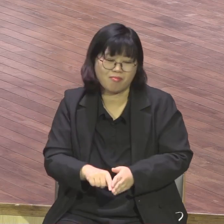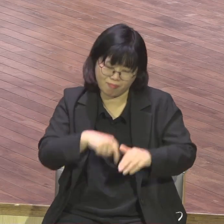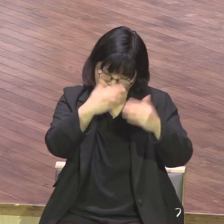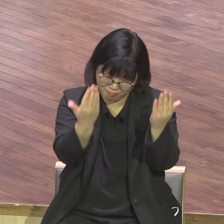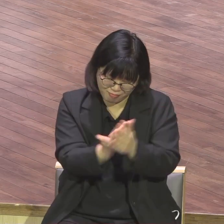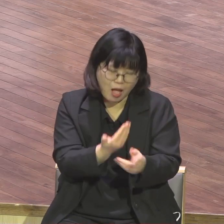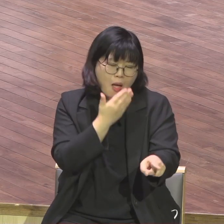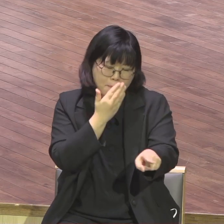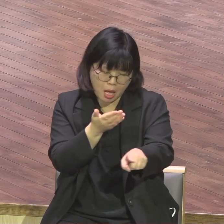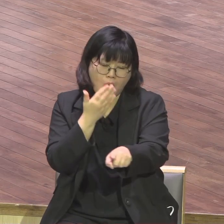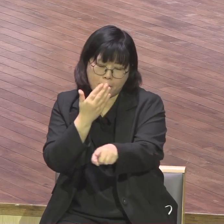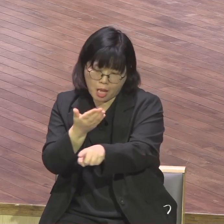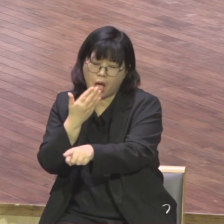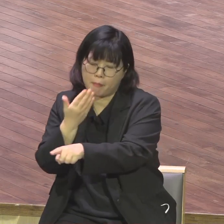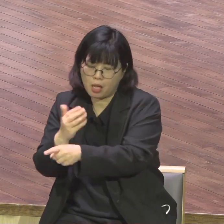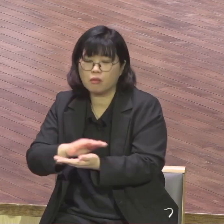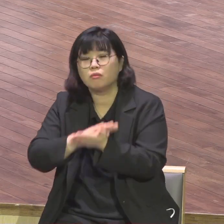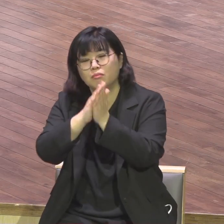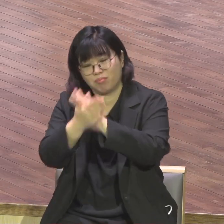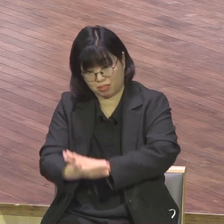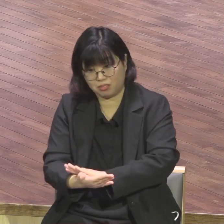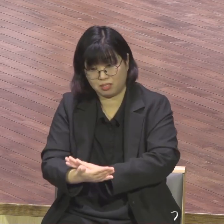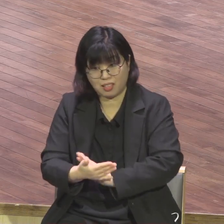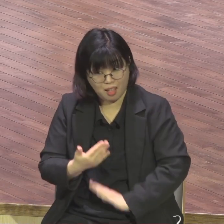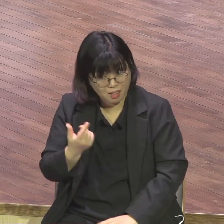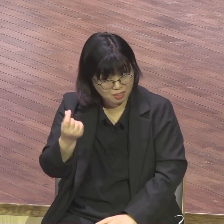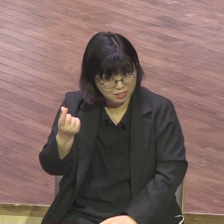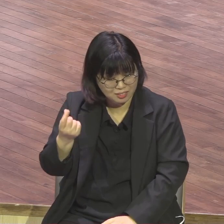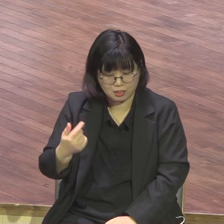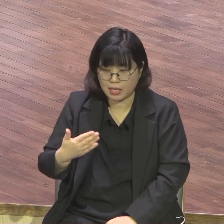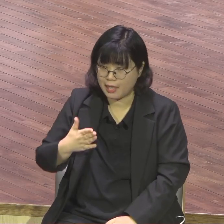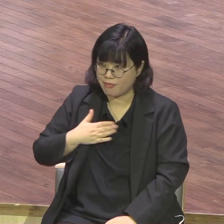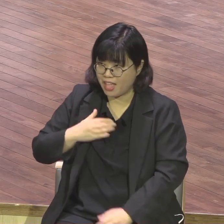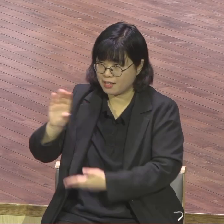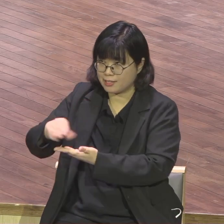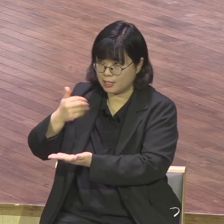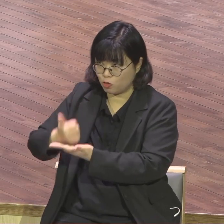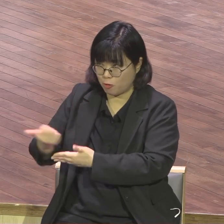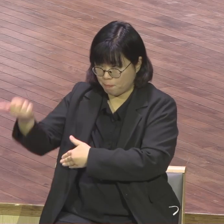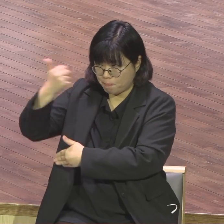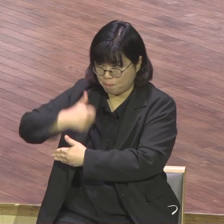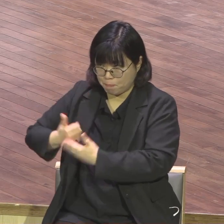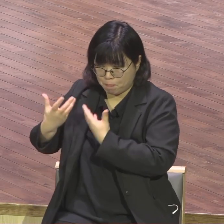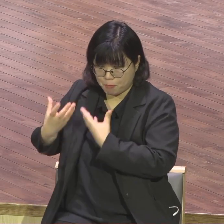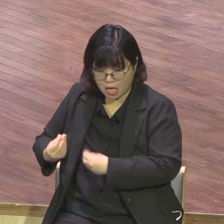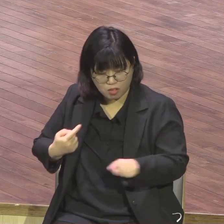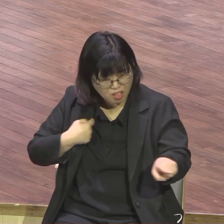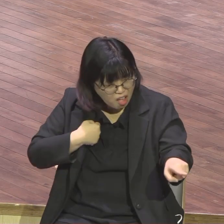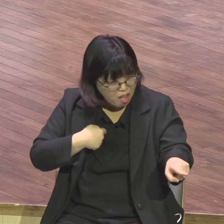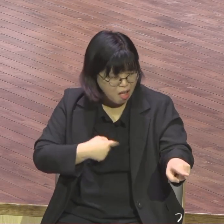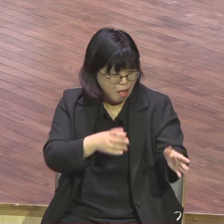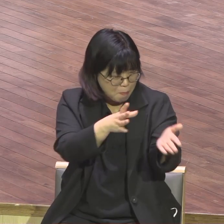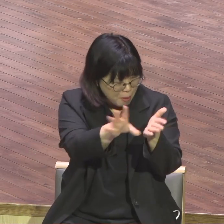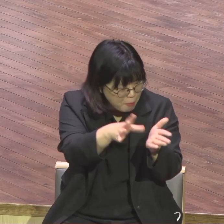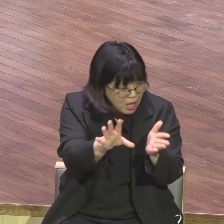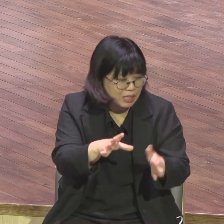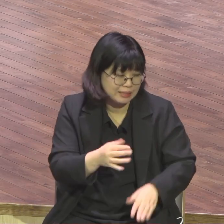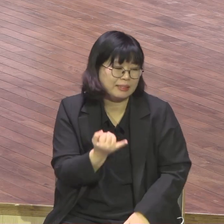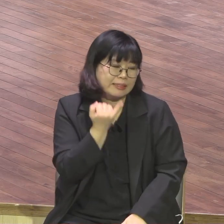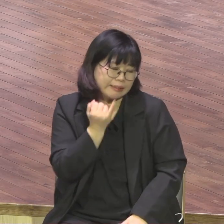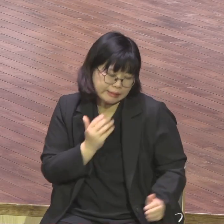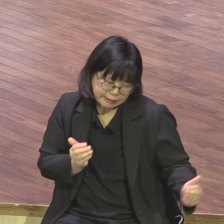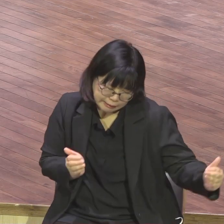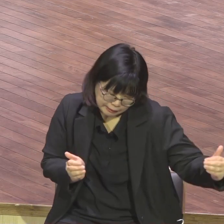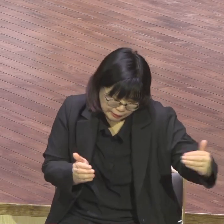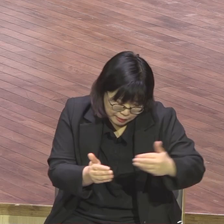용서한다. 그리스도가 내 안에 있기 때문에 내가 섬긴다. 아멘. 그리스도가 내 안에 있기 때문에 내 마음에 평안이 있다. 아멘. 그리스도가 내 안에 있기